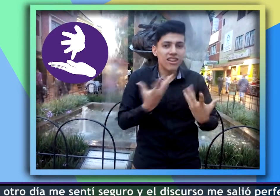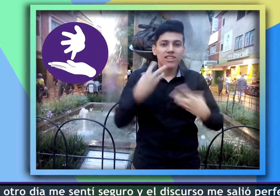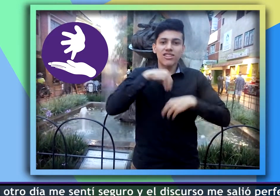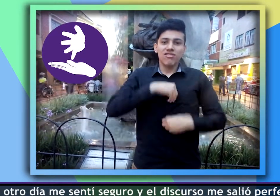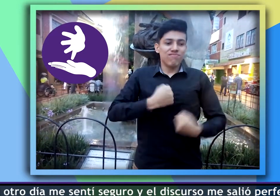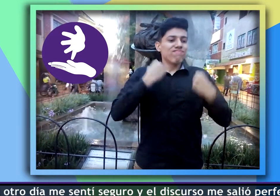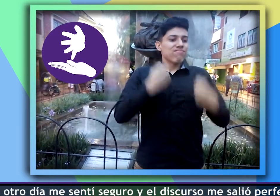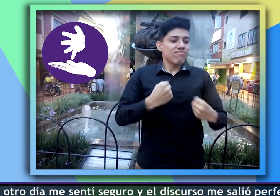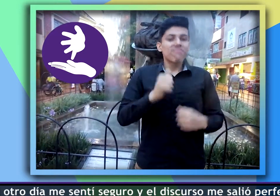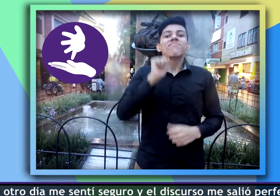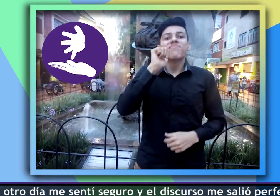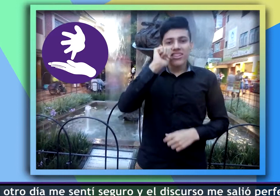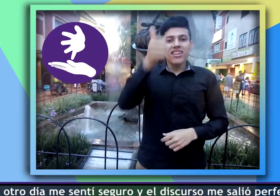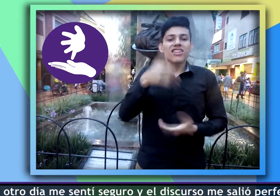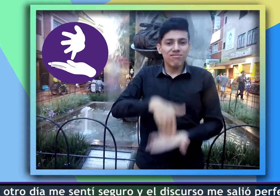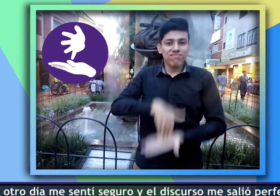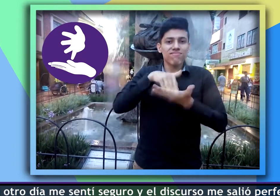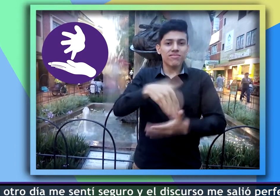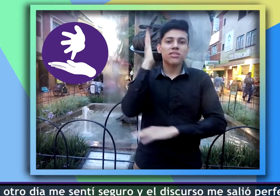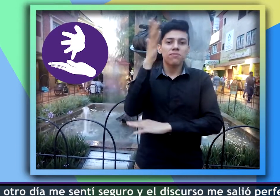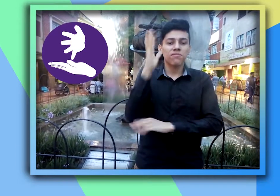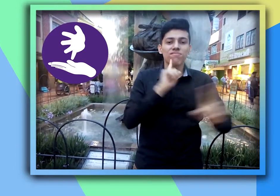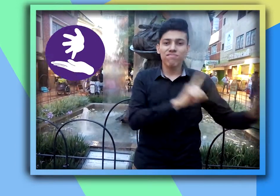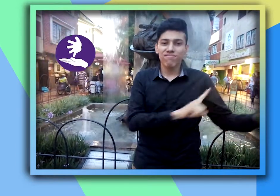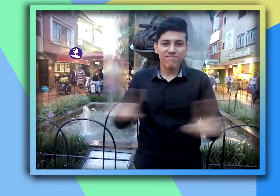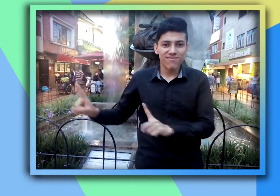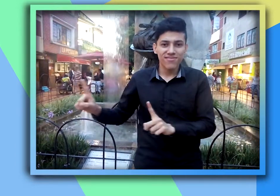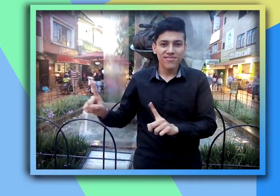Al otro día me sentí seguro y el discurso me salió perfecto.